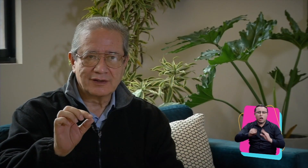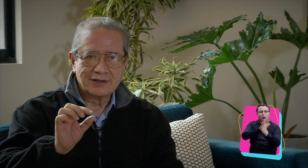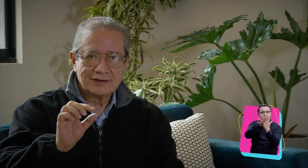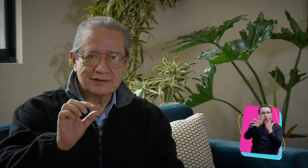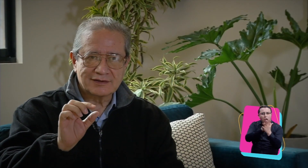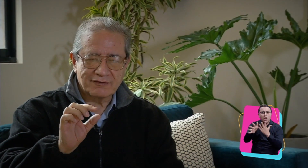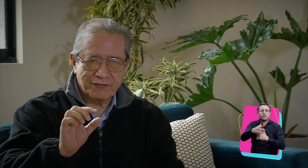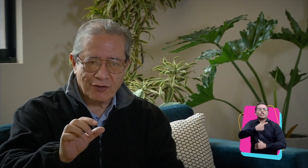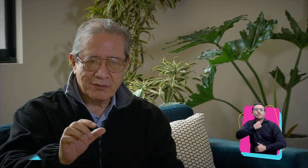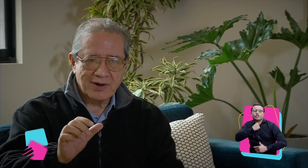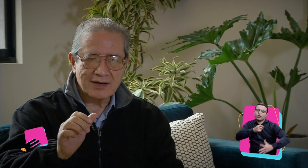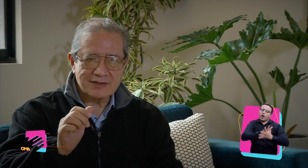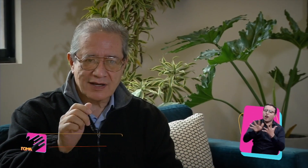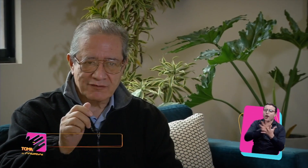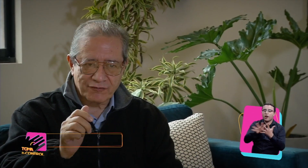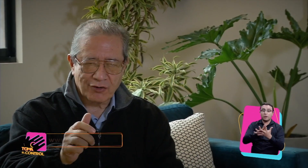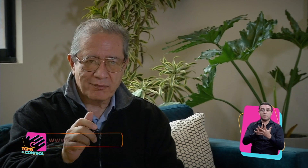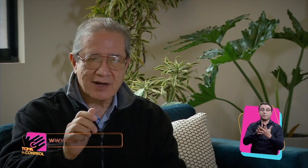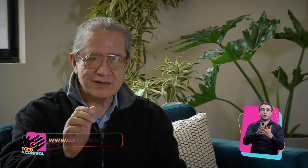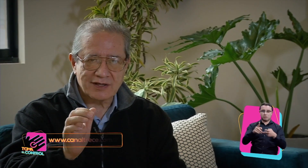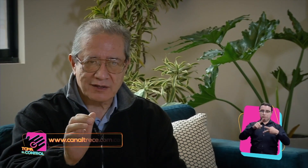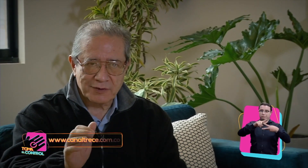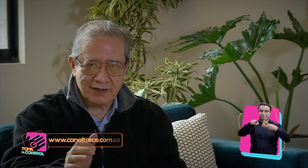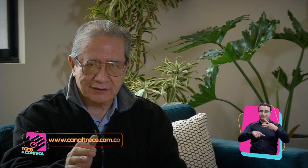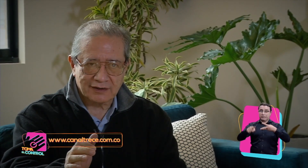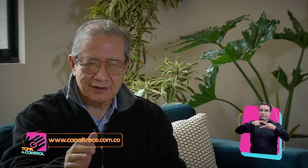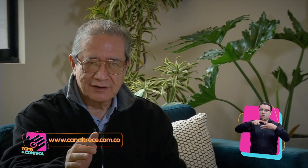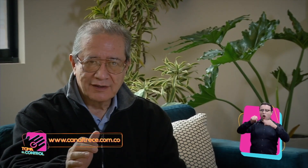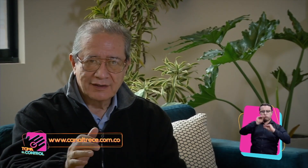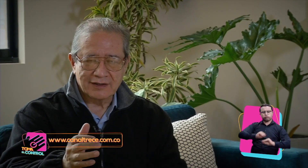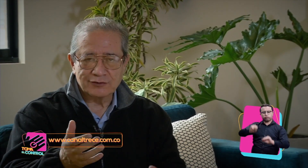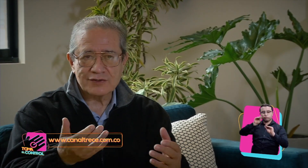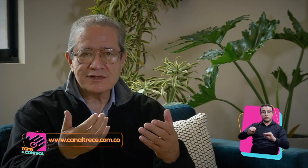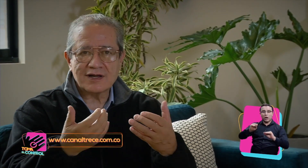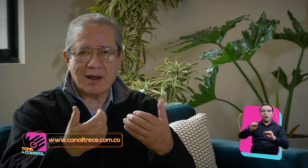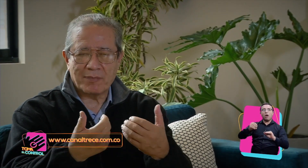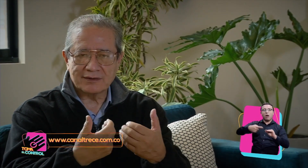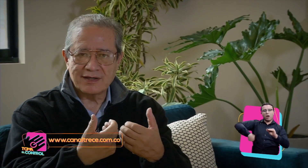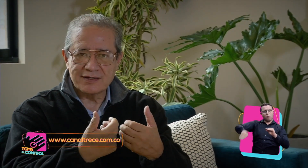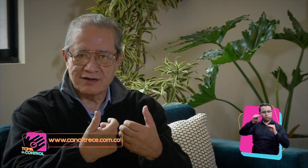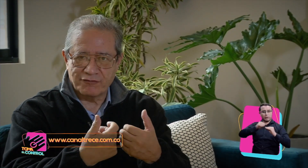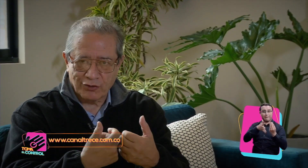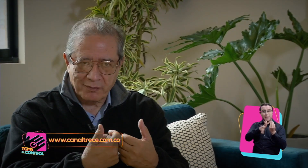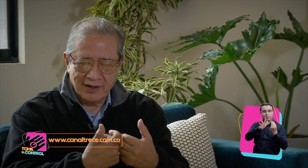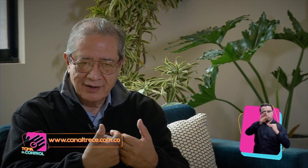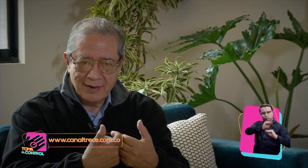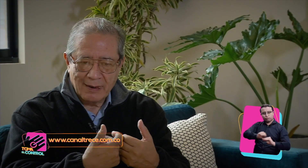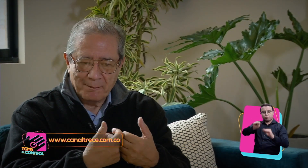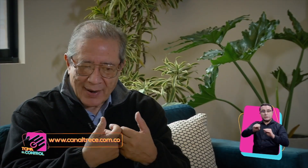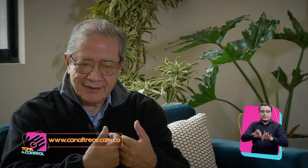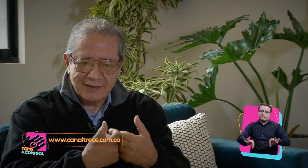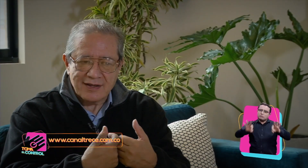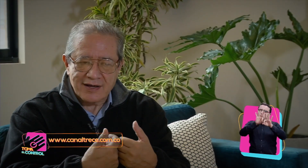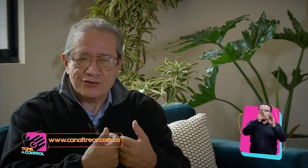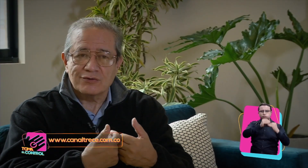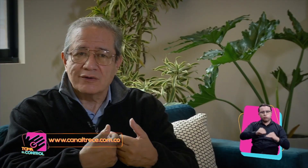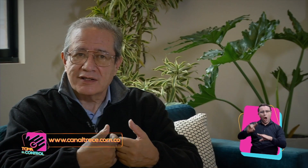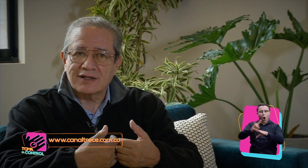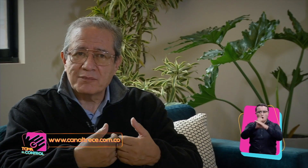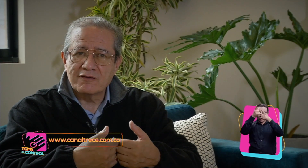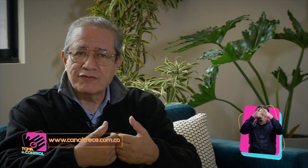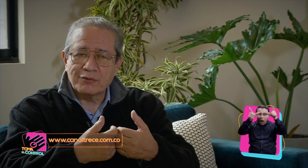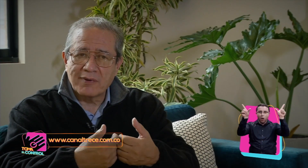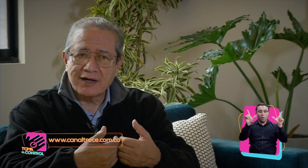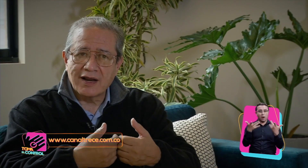comunicación se forma, se informa y se divierte. Y entonces en la parte de se forma, parte de eso